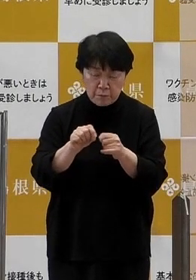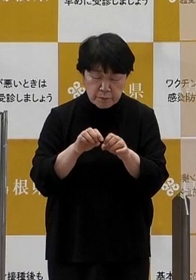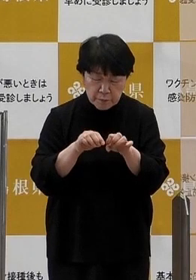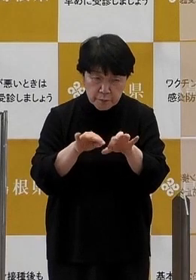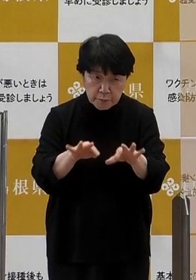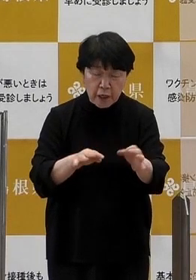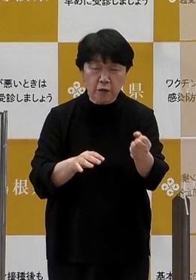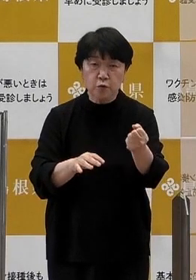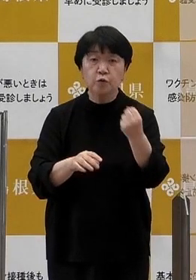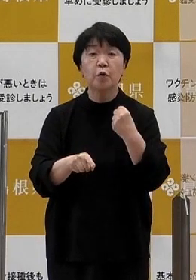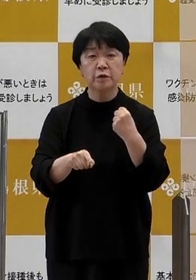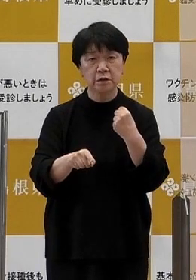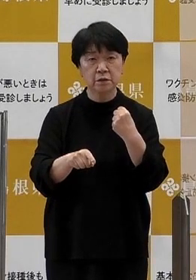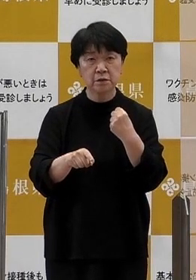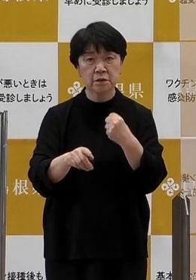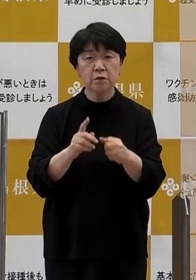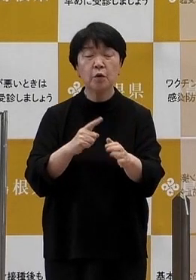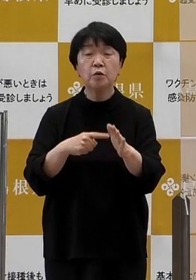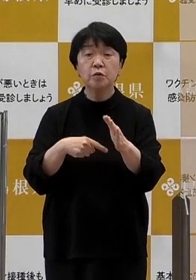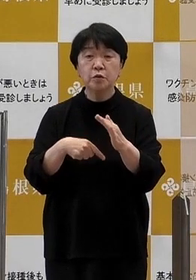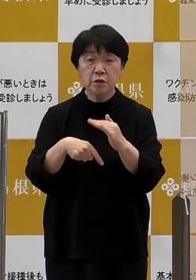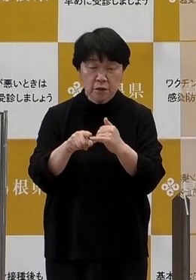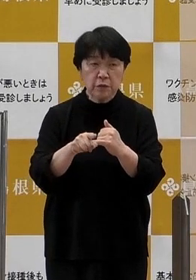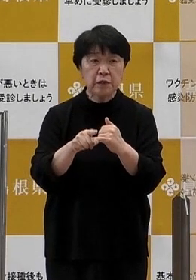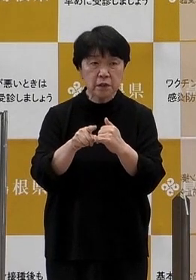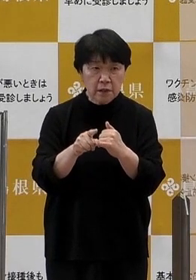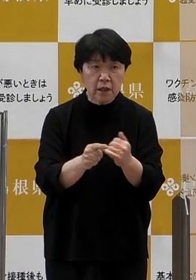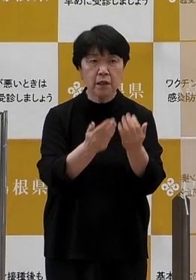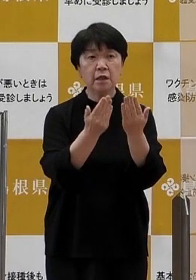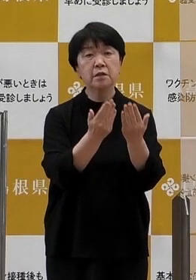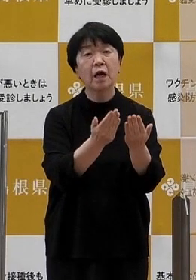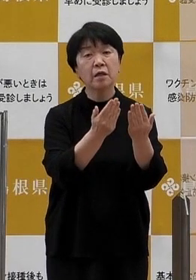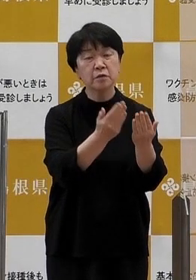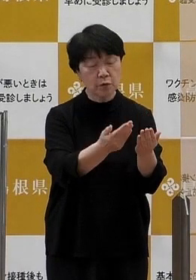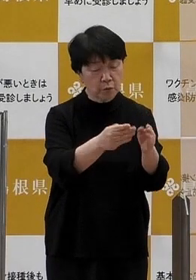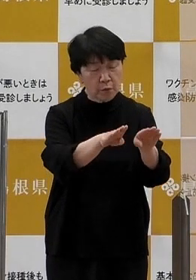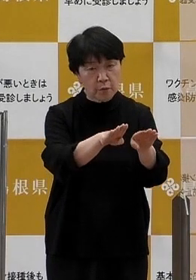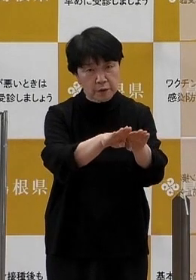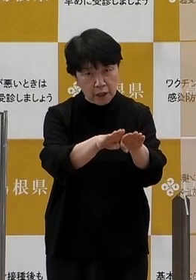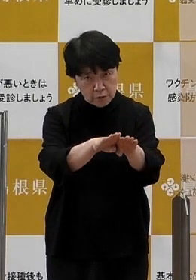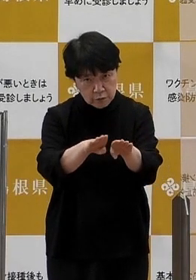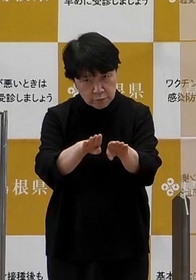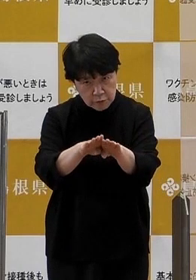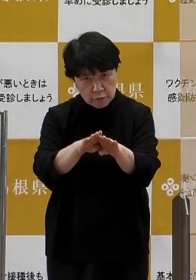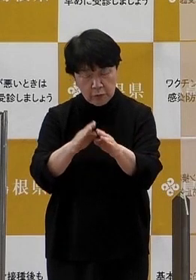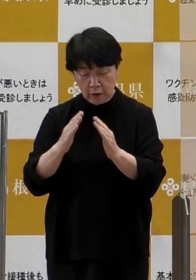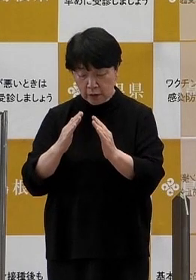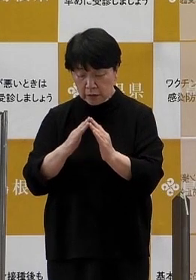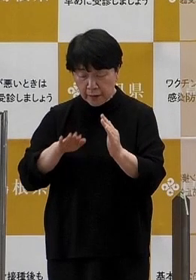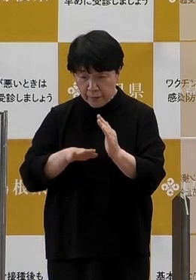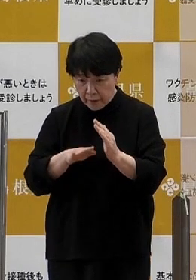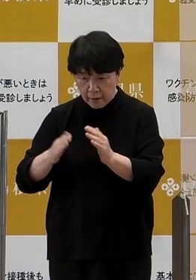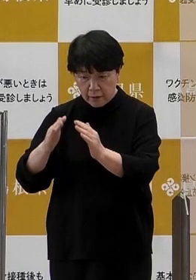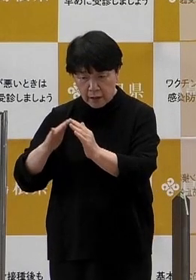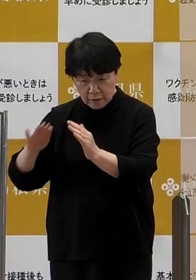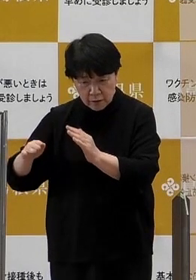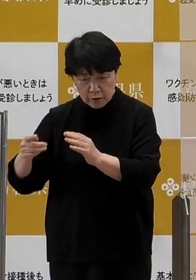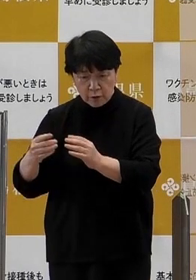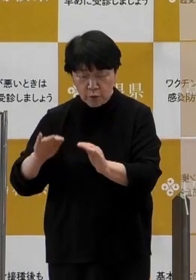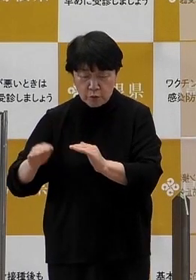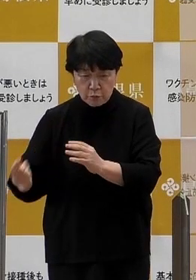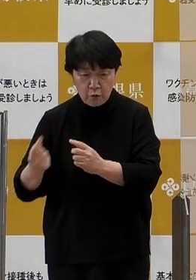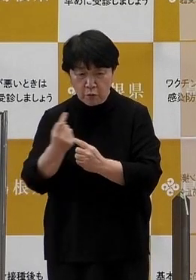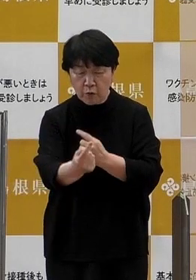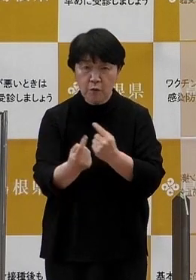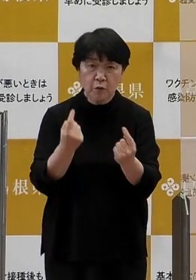それを一旦休校する、つまり家庭と家庭が混じり合う場所で、これはもう避けられないわけです